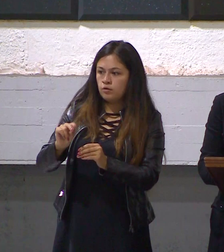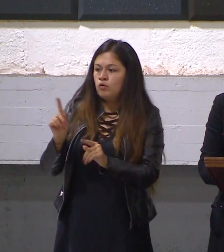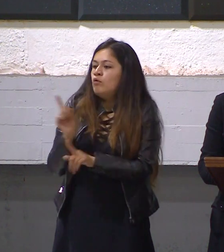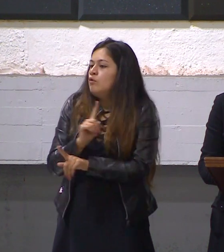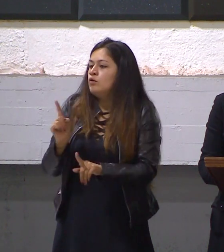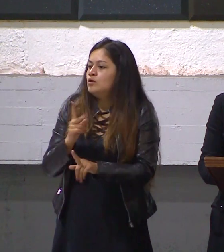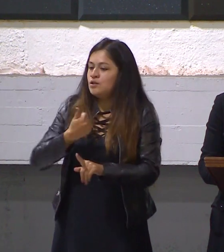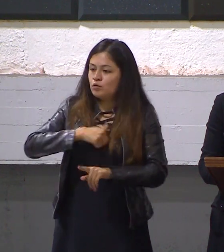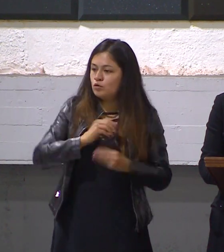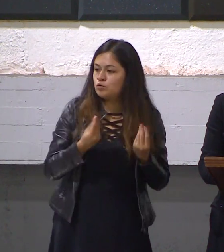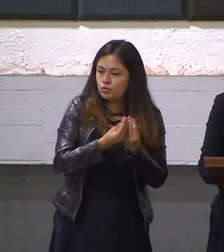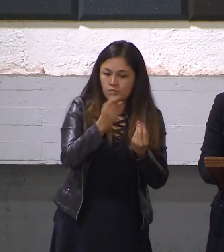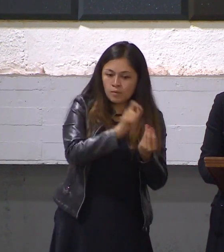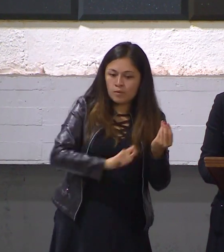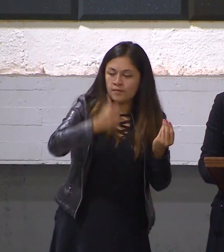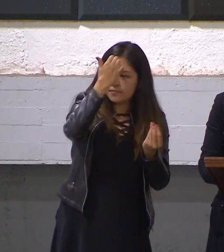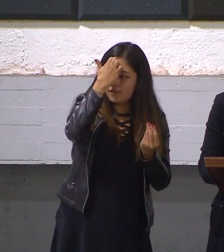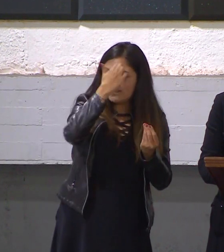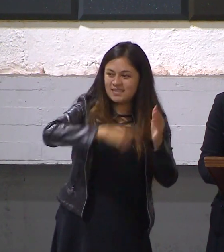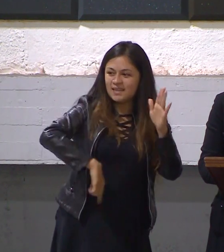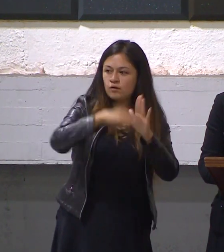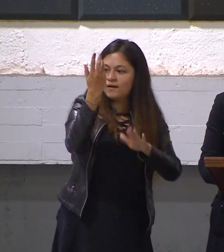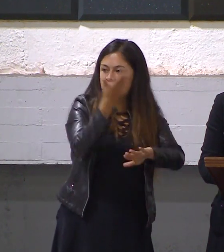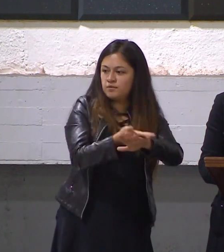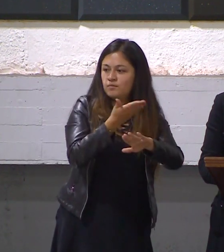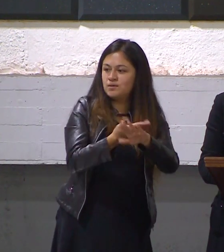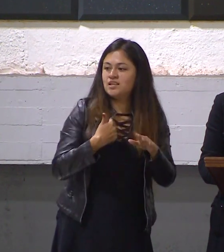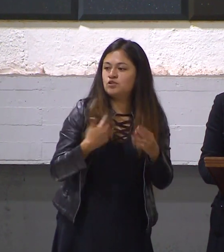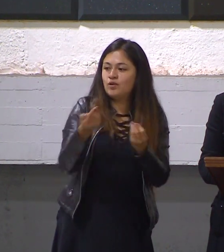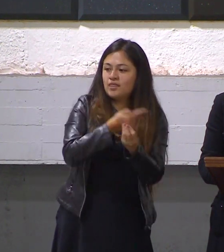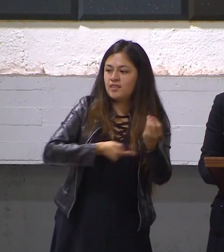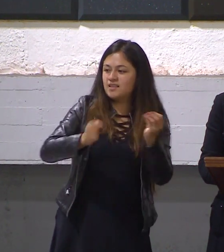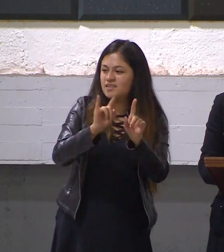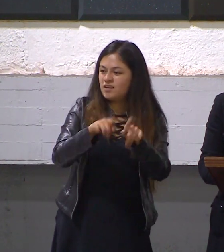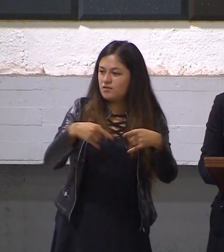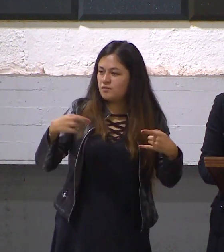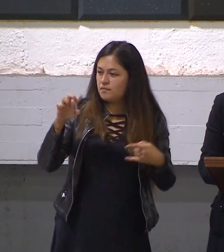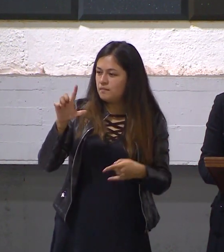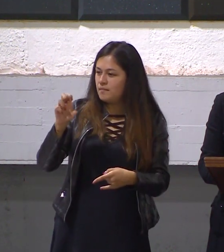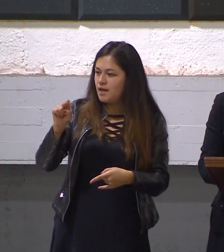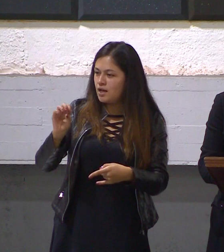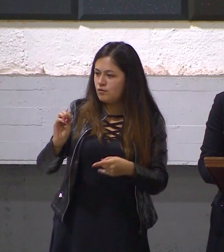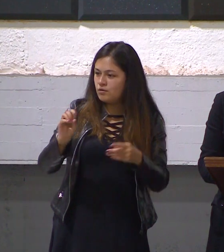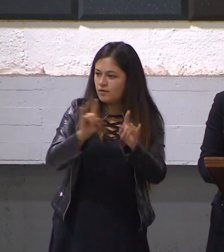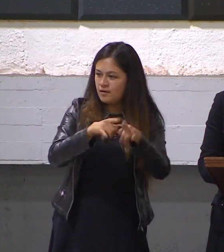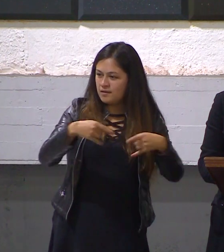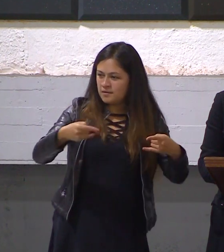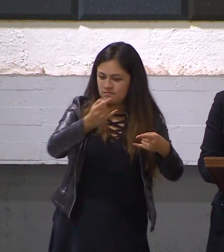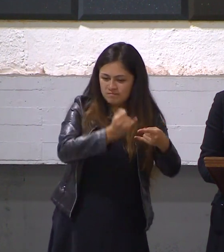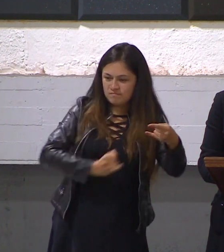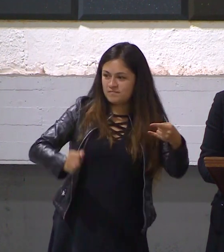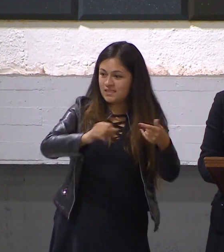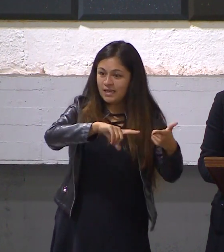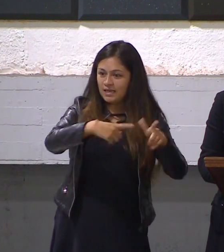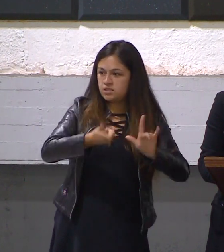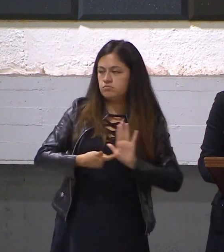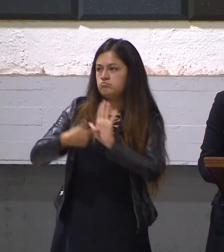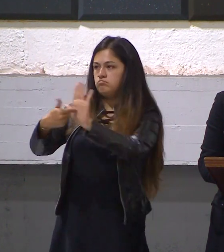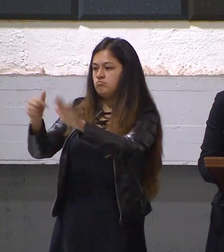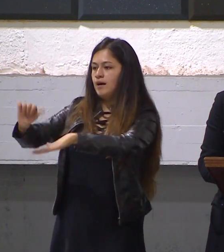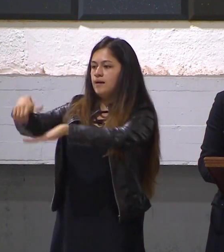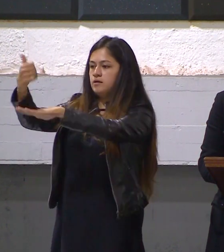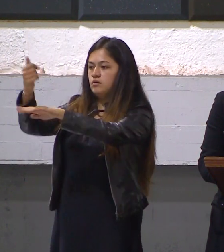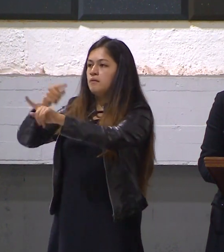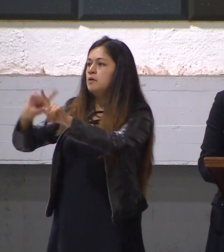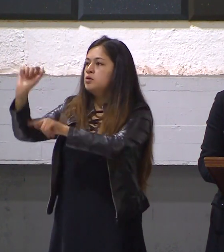nosotros vamos a solicitar y exigir lo que queremos esa es una invitación que yo les hago pueda que la construcción no se